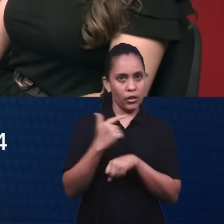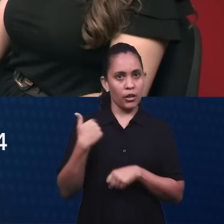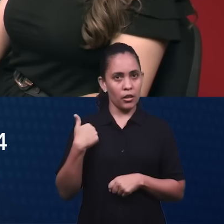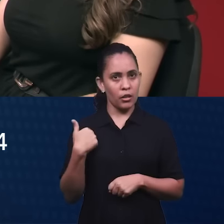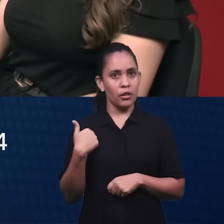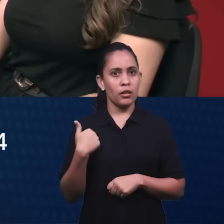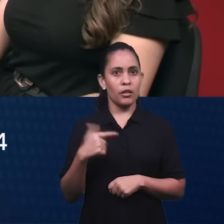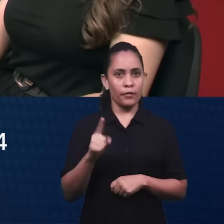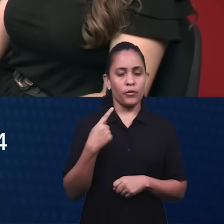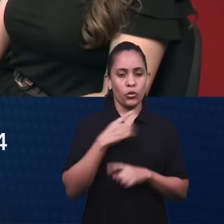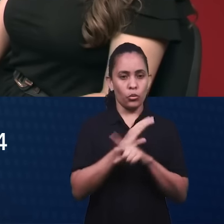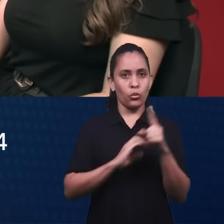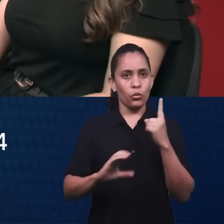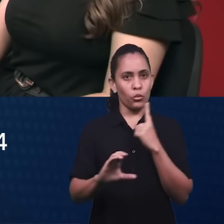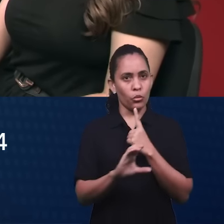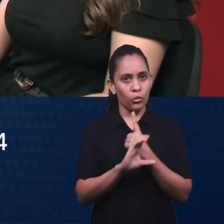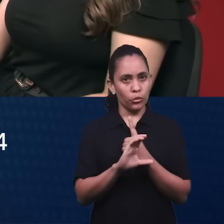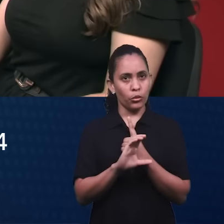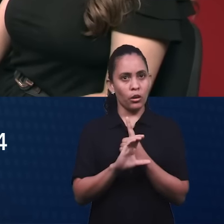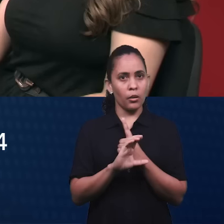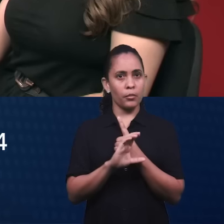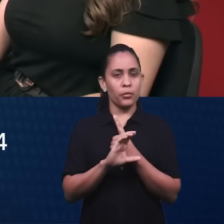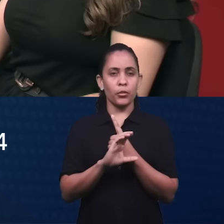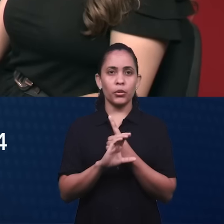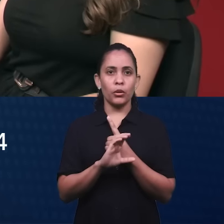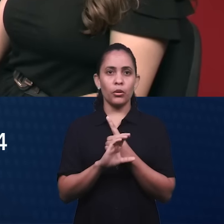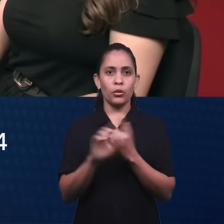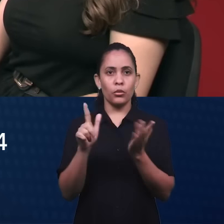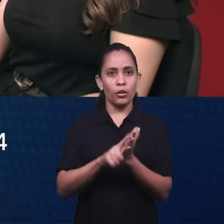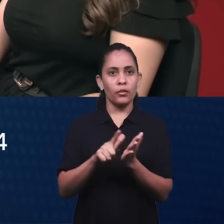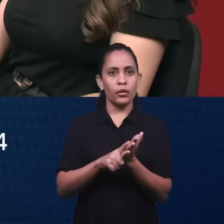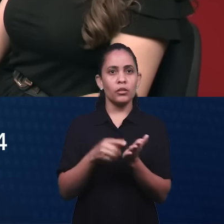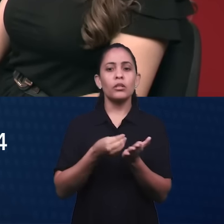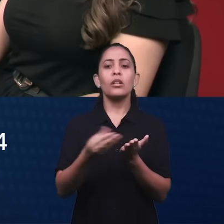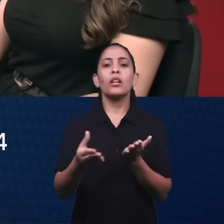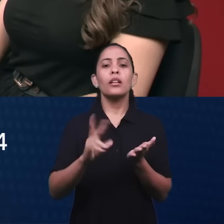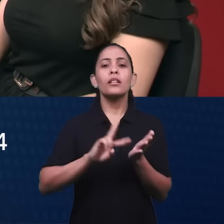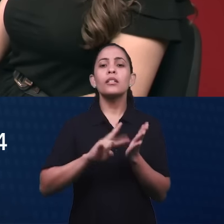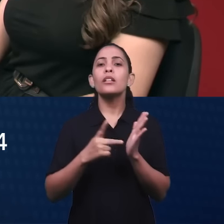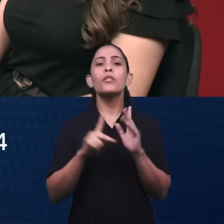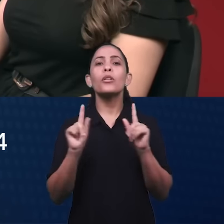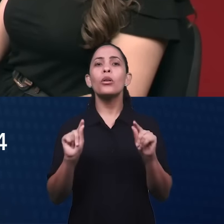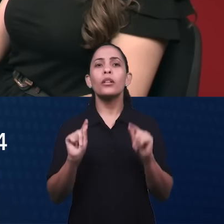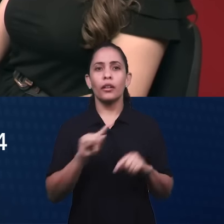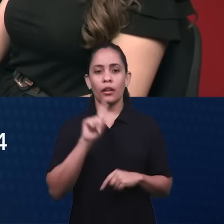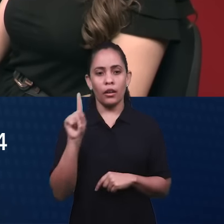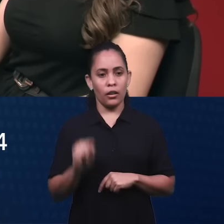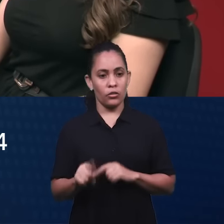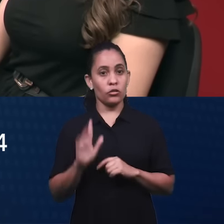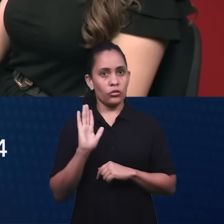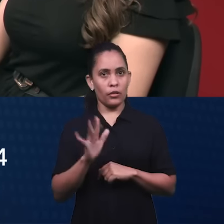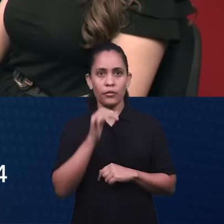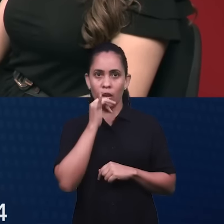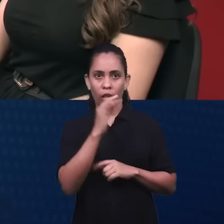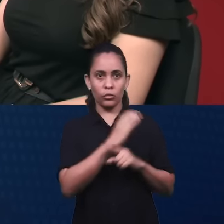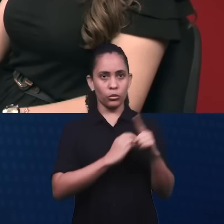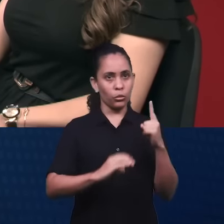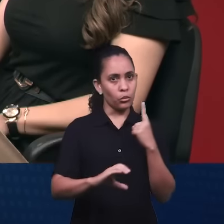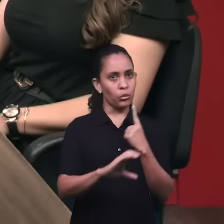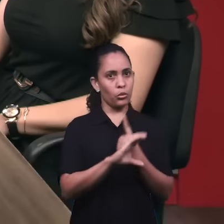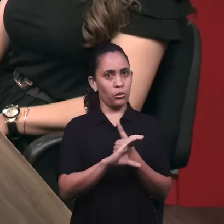Esse colega, ele foi no culto, logo em seguida eu mandei o convite para ele. Eu só mandei papelzinho e falou, mas o que isso significa? E tinha falado sobre isso no